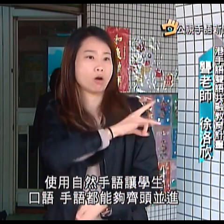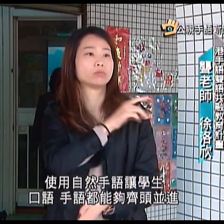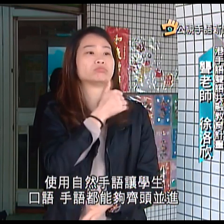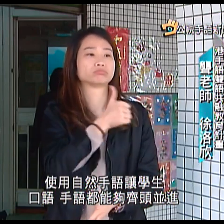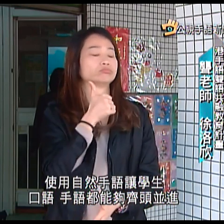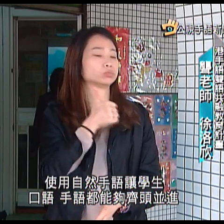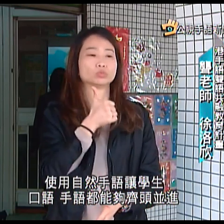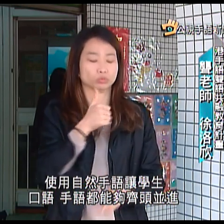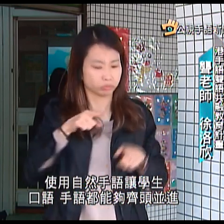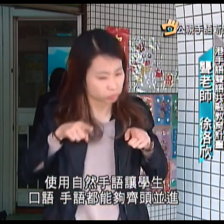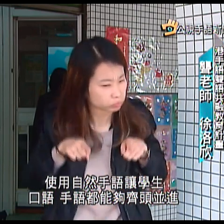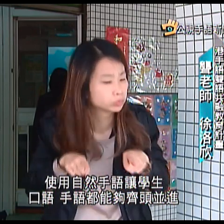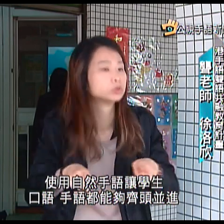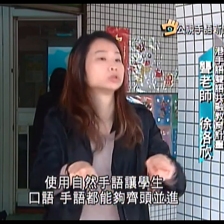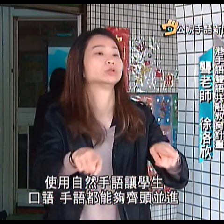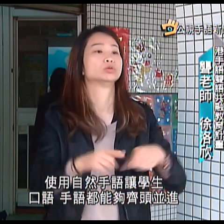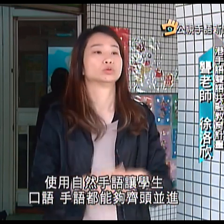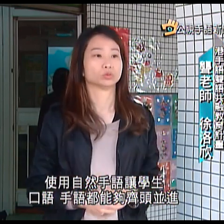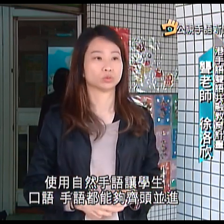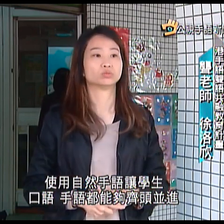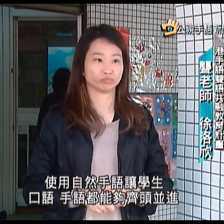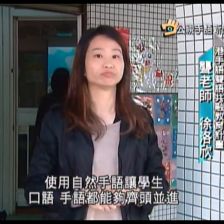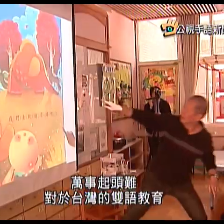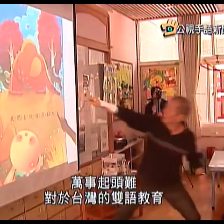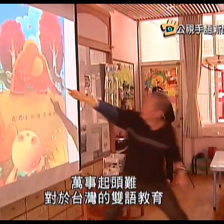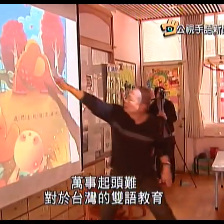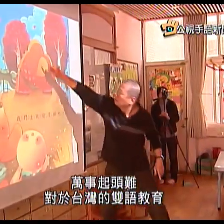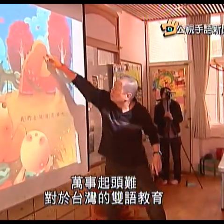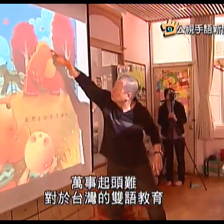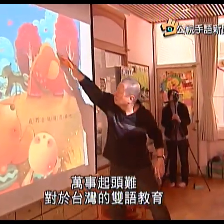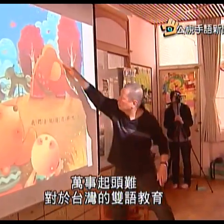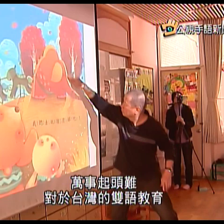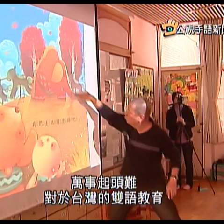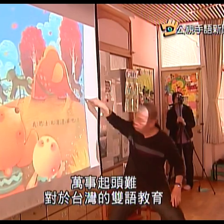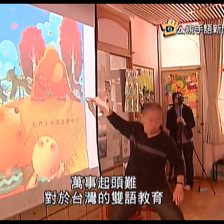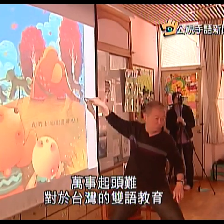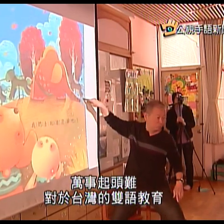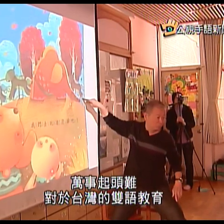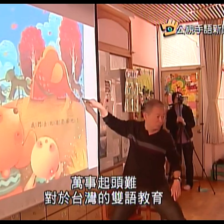生口语手语都能够齐头并进。 万事起头难，对于台湾的双语教育一开